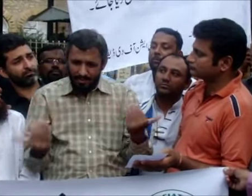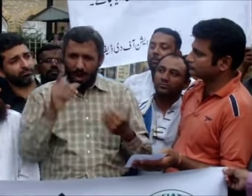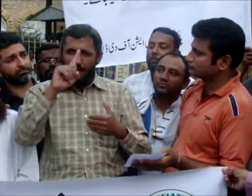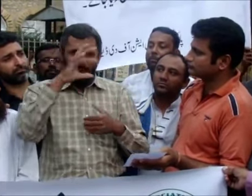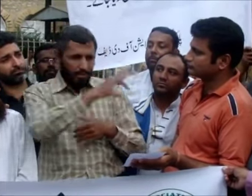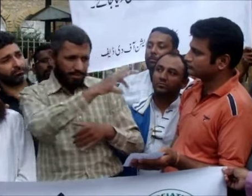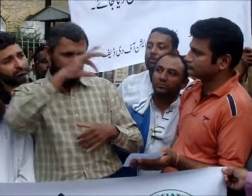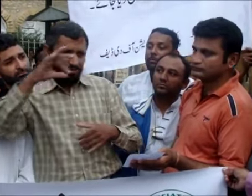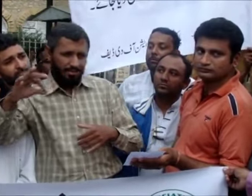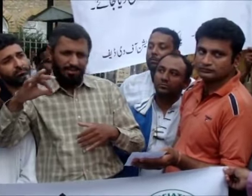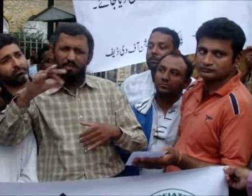ठेकेदारों ने ठेकेदार